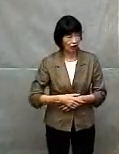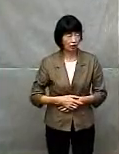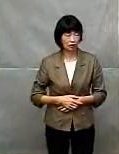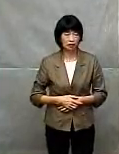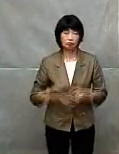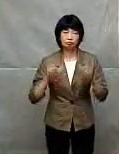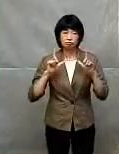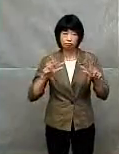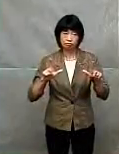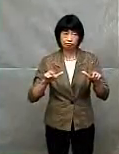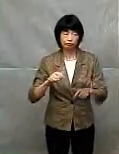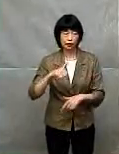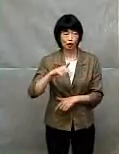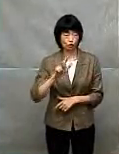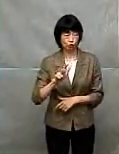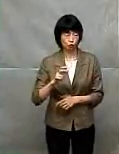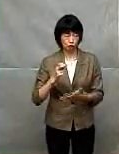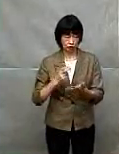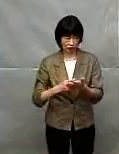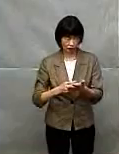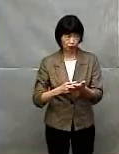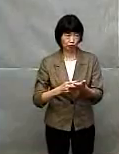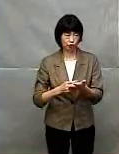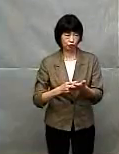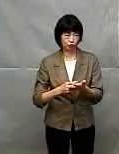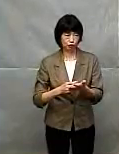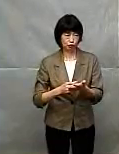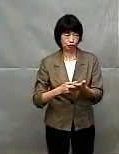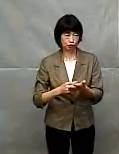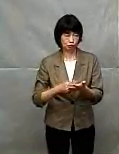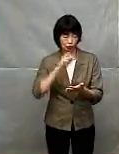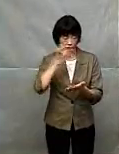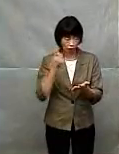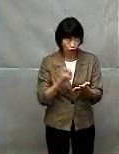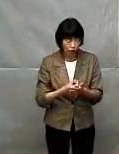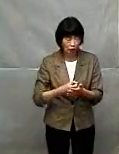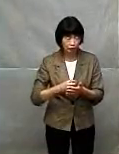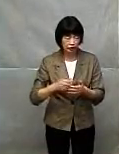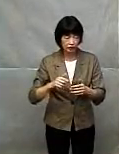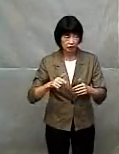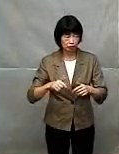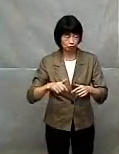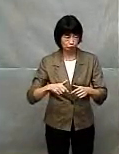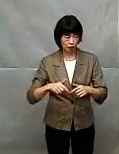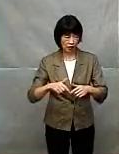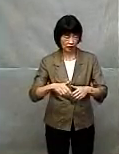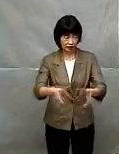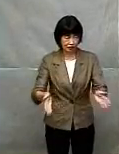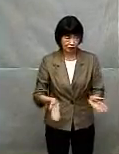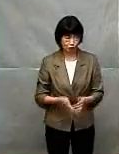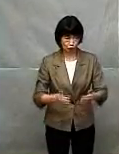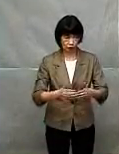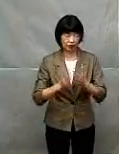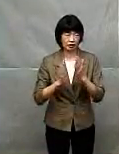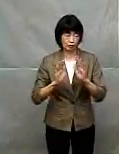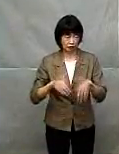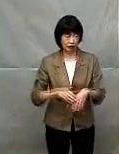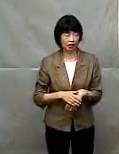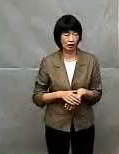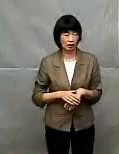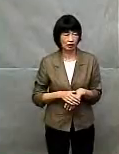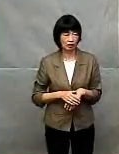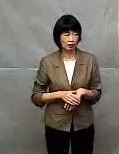フル規格ということでチームを組んでおります。それで、幅広に、研究